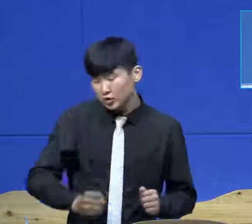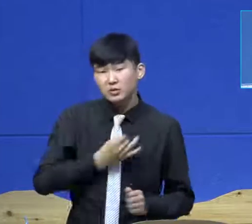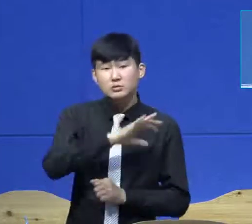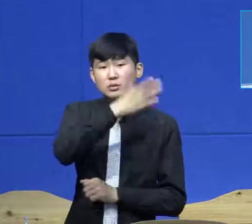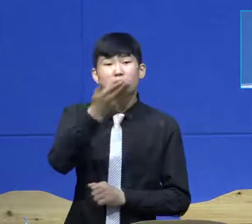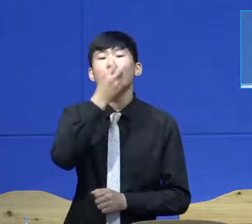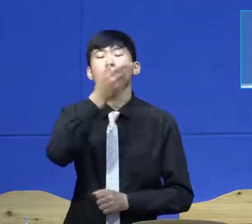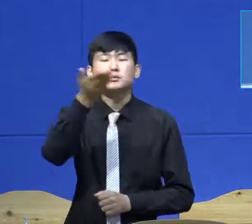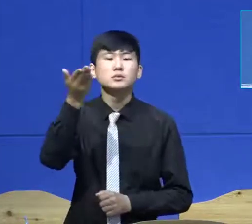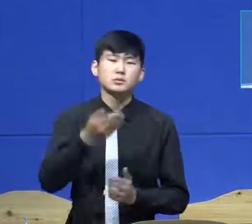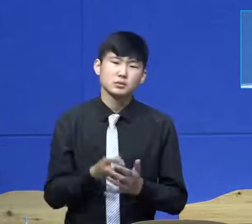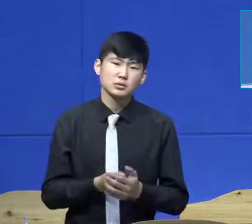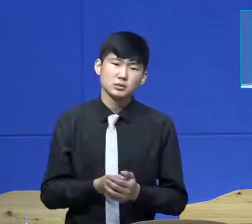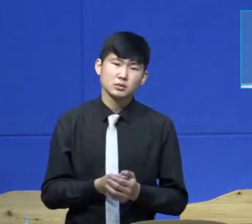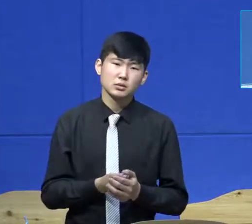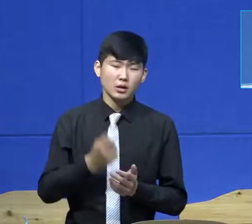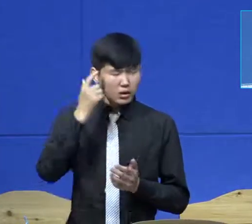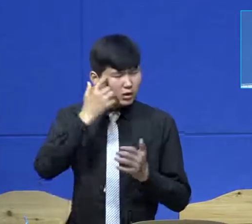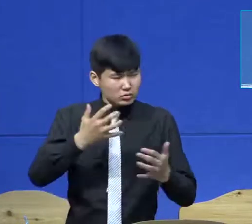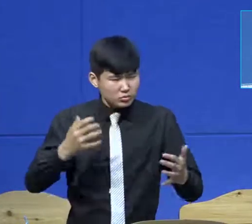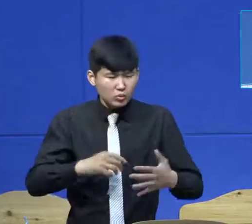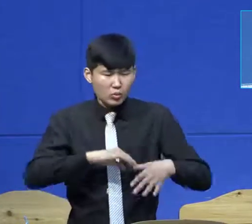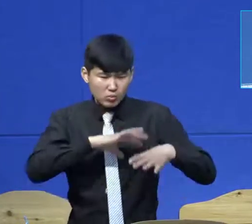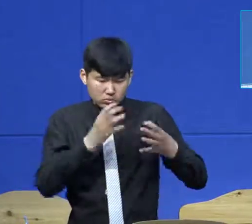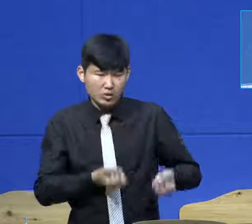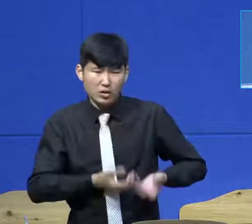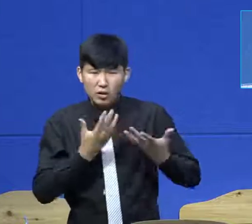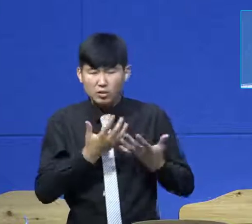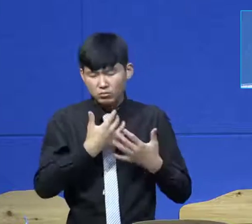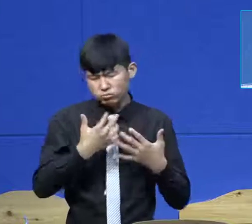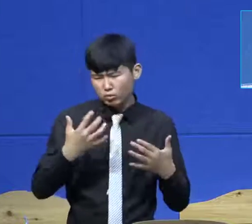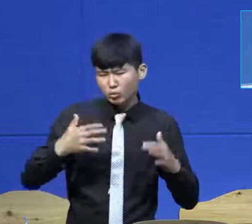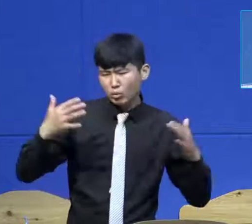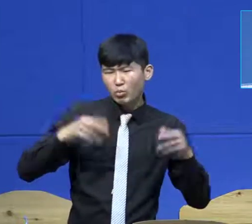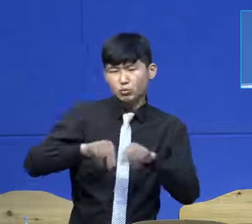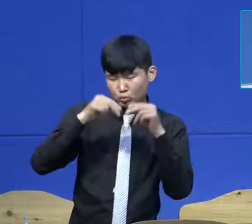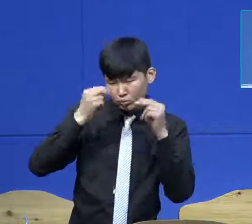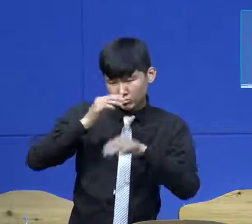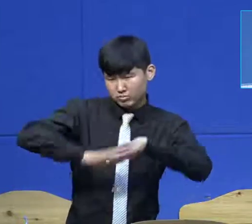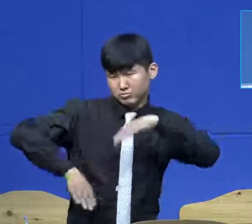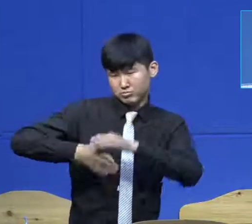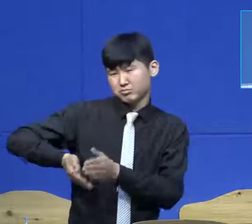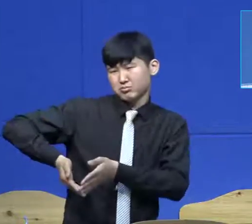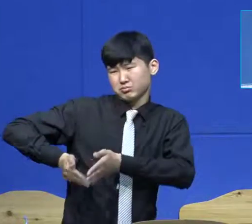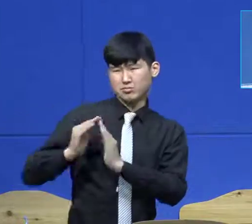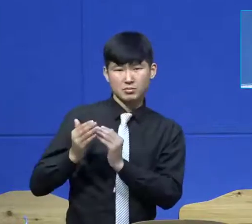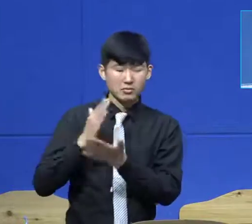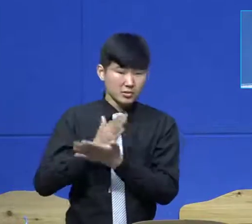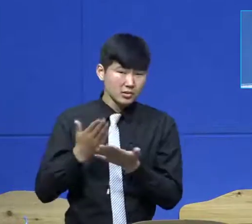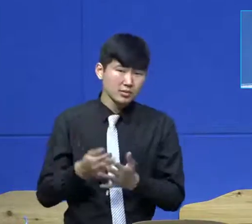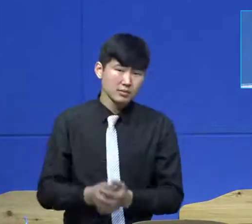хүн. Асар их мөнгө зарцуулан байж мундаг мундаг том чуулганы байр барьж байна.